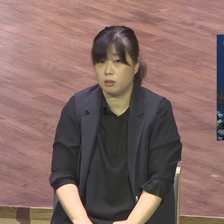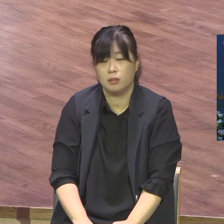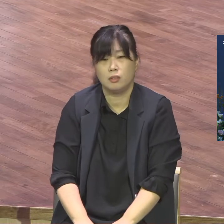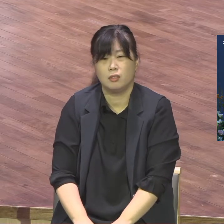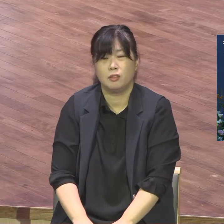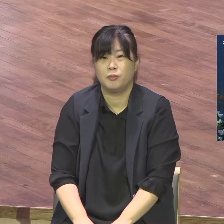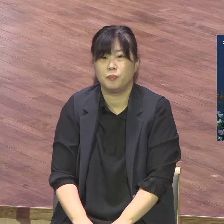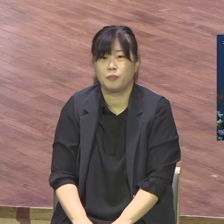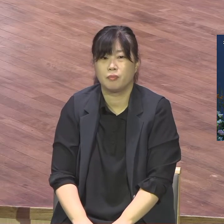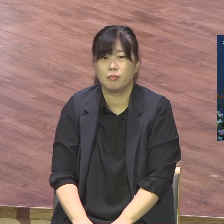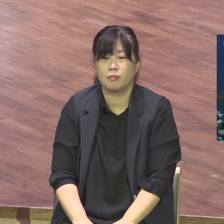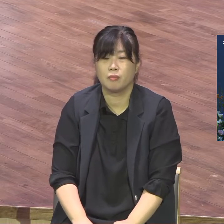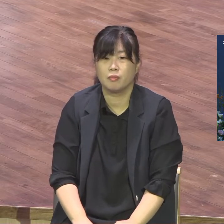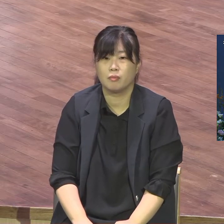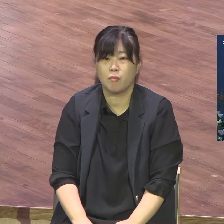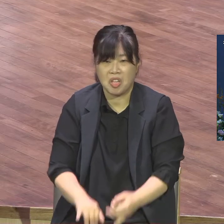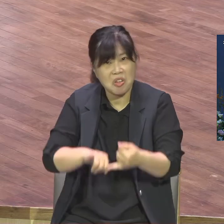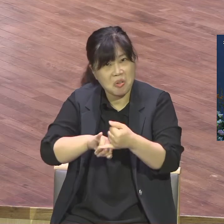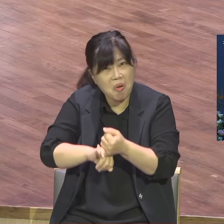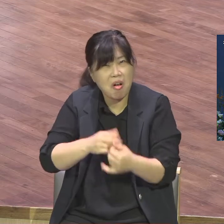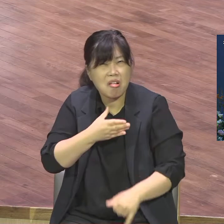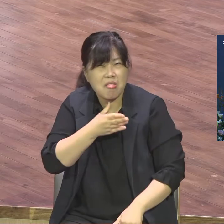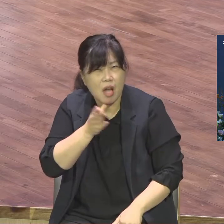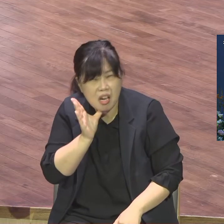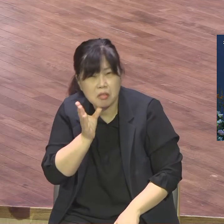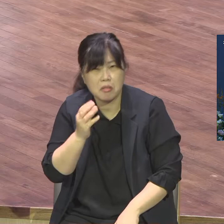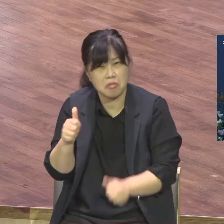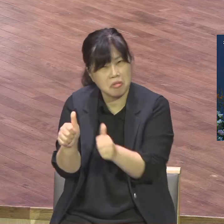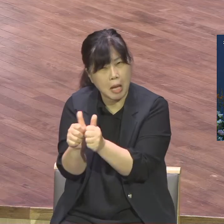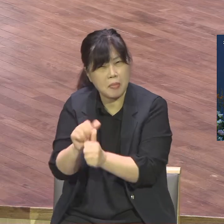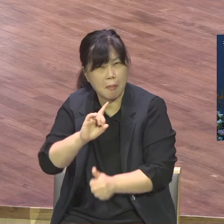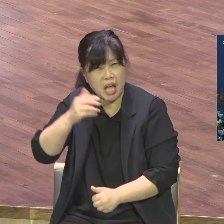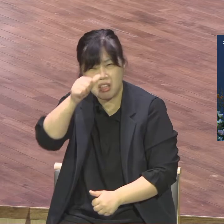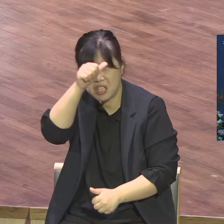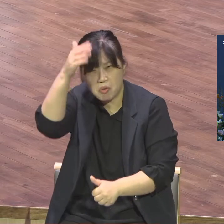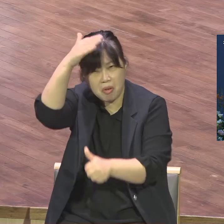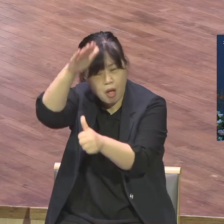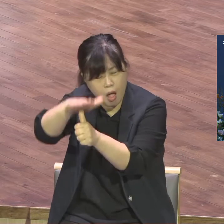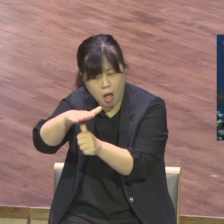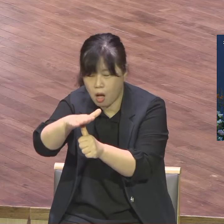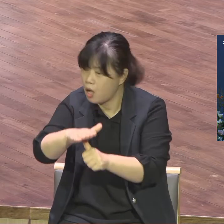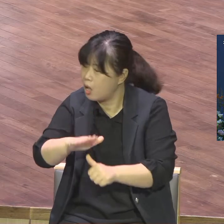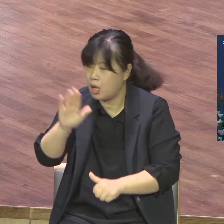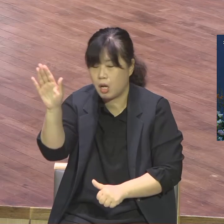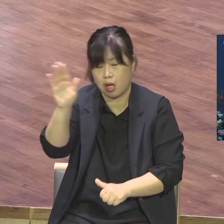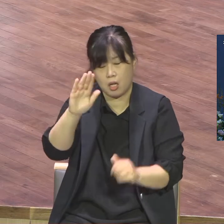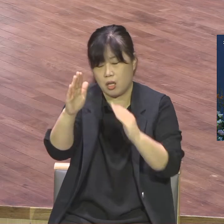잘 감당할 수 있는 그런 일꾼들이 많이 세워져야 됩니다.